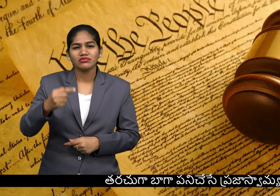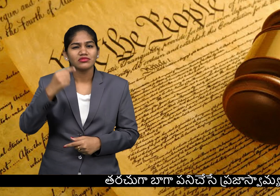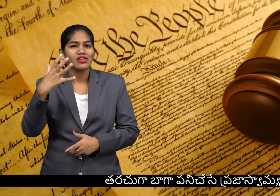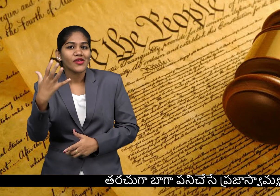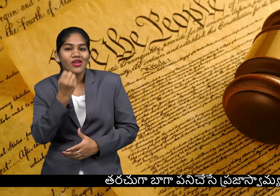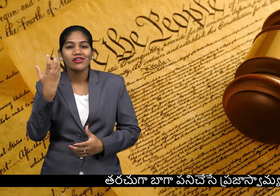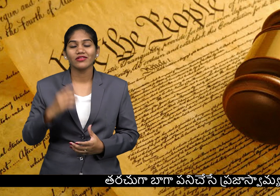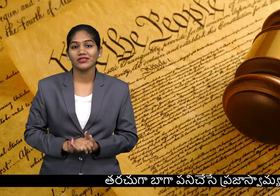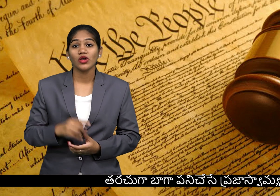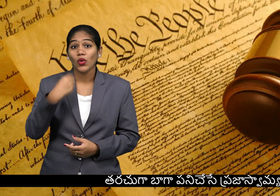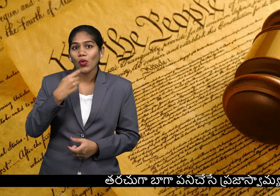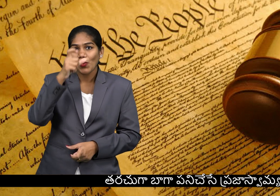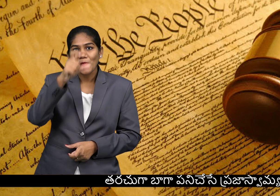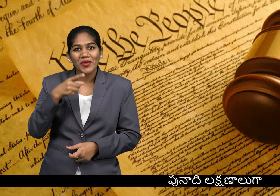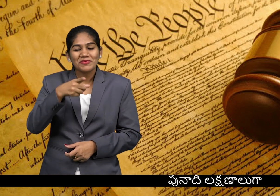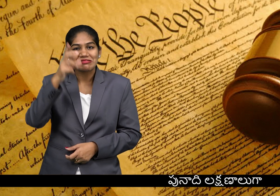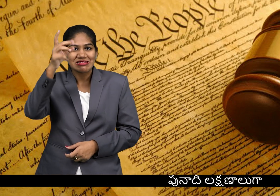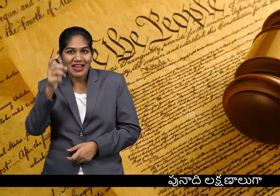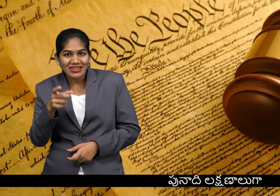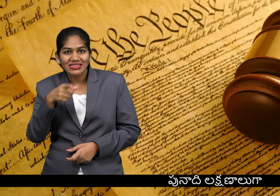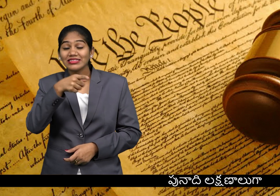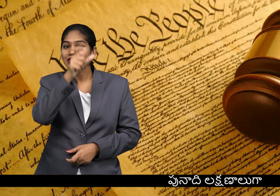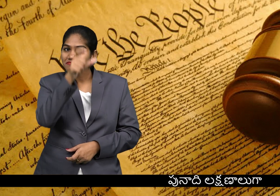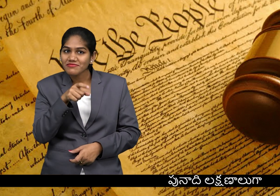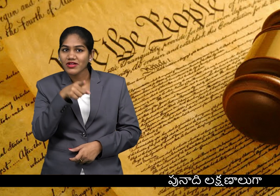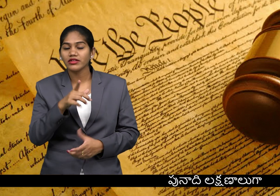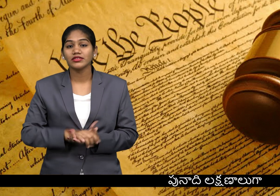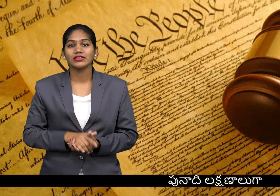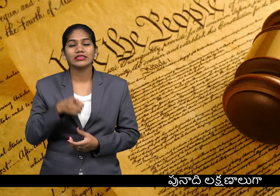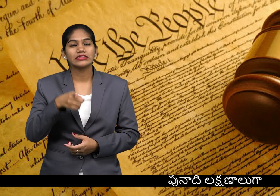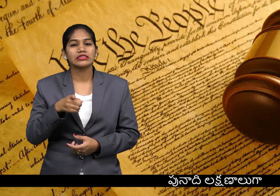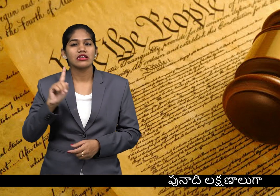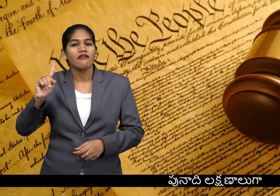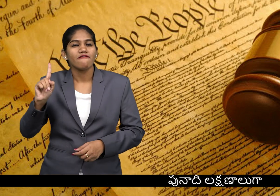బాగా పనిచేసే ప్రజాస్వామ్యం యొక్క పునాది లక్షణాలుగా